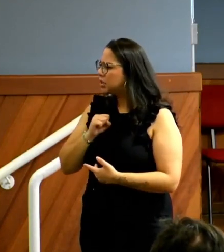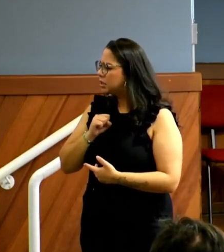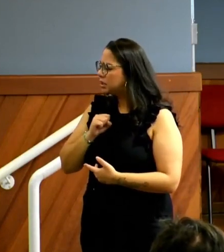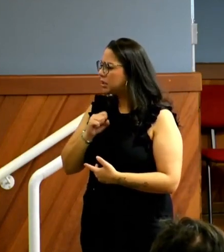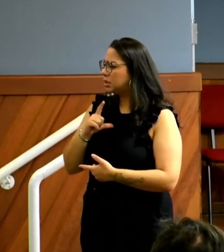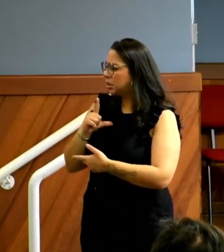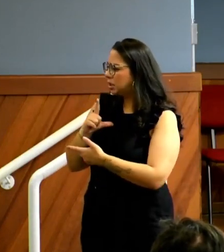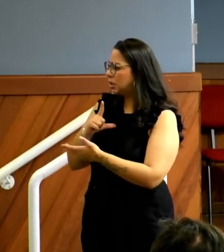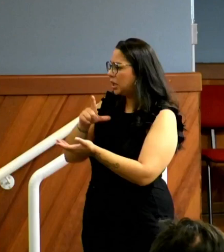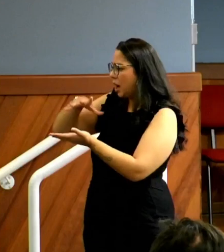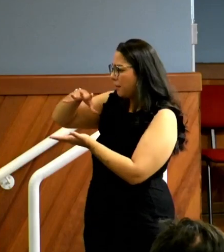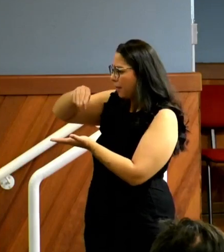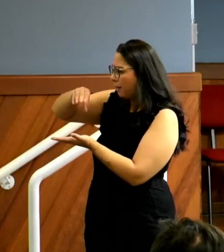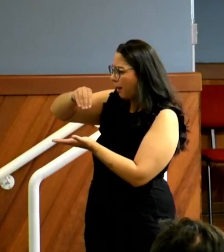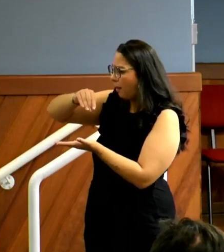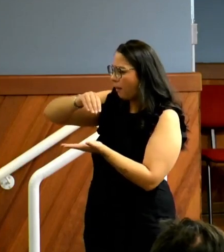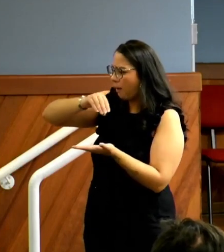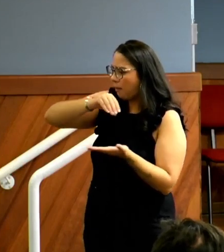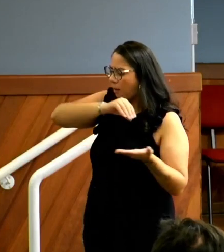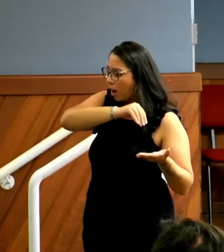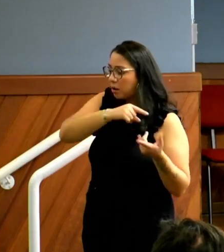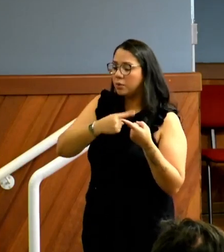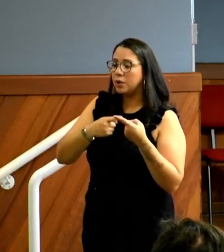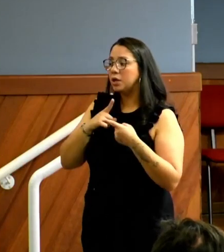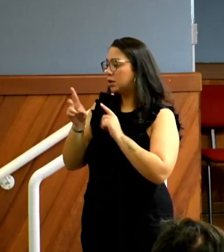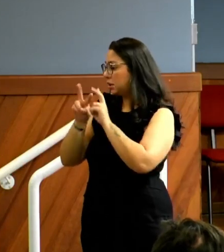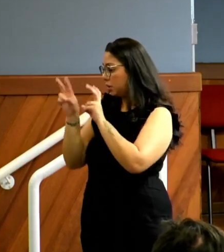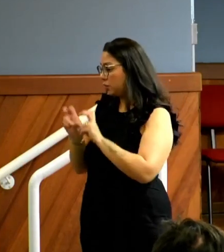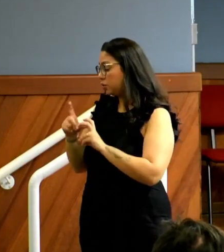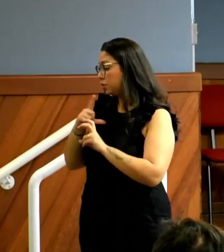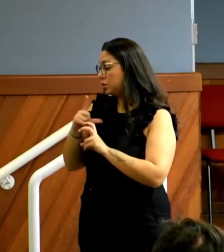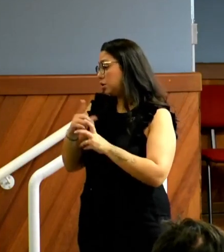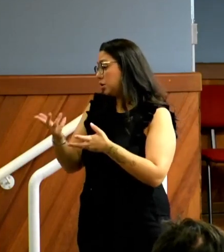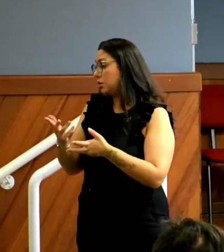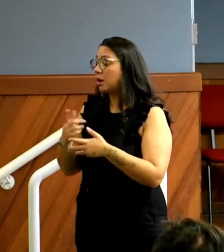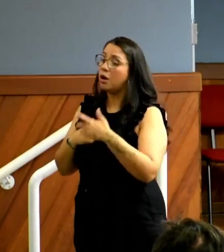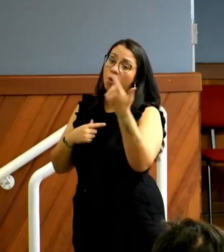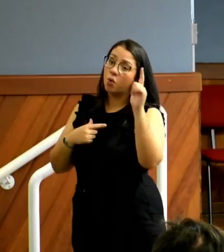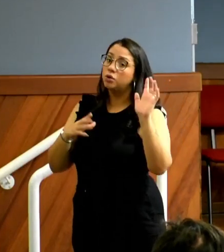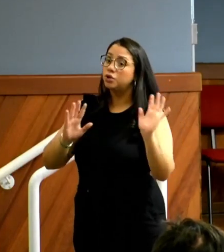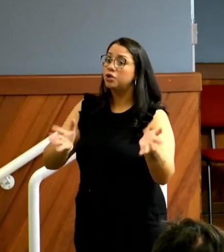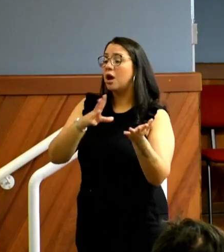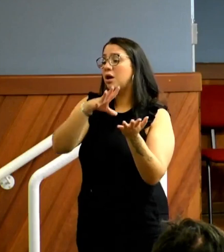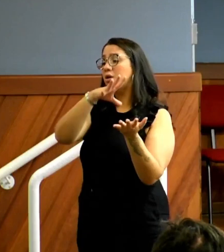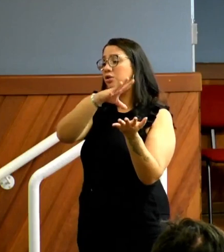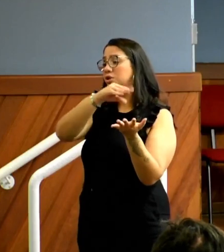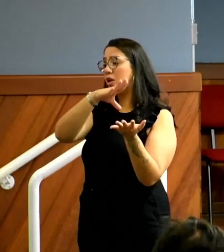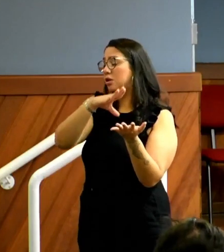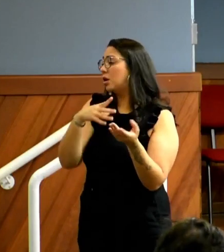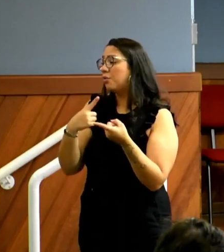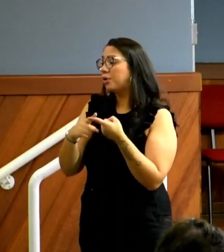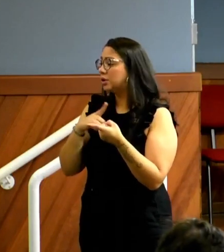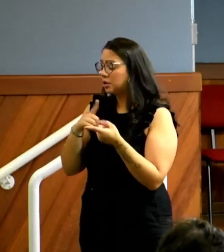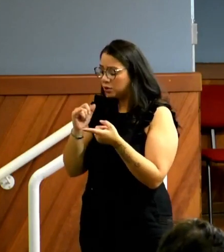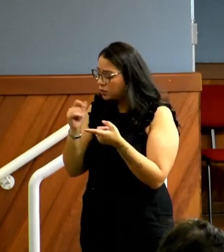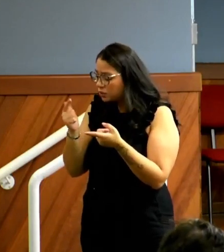e digitalizando todos os livros? Porque, às vezes, um título que o CMU tem, a Bora já digitalizou. Que é a mesma coisa. Se eu não tenho uma marca